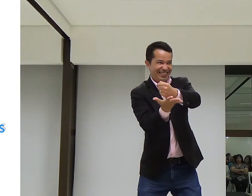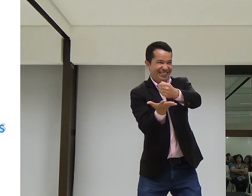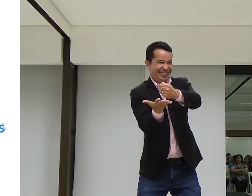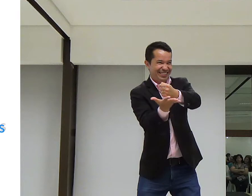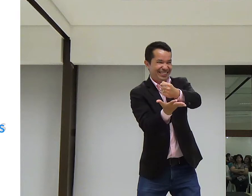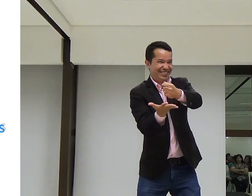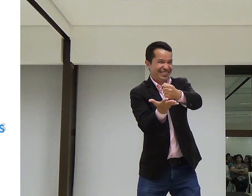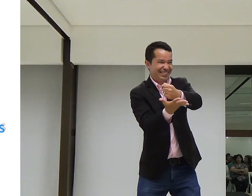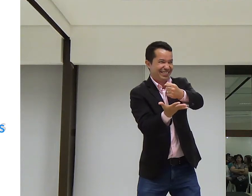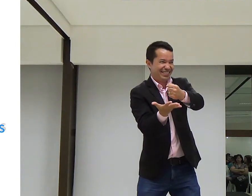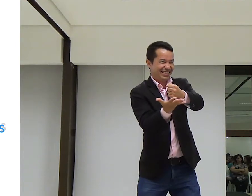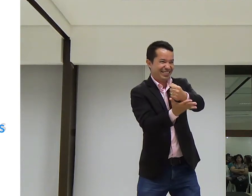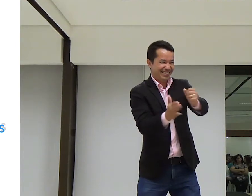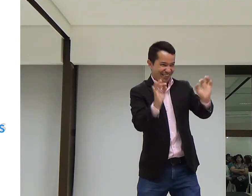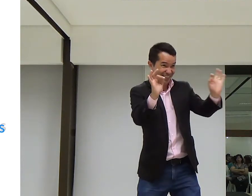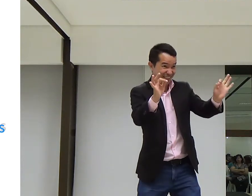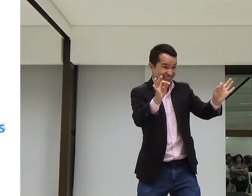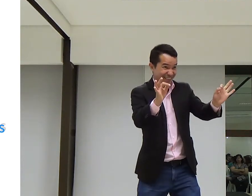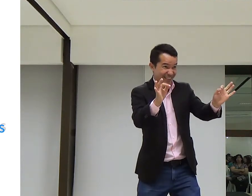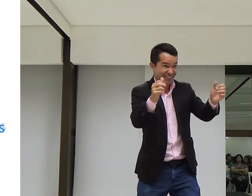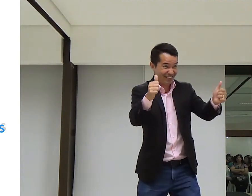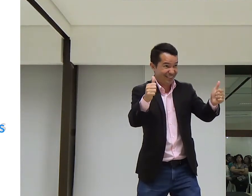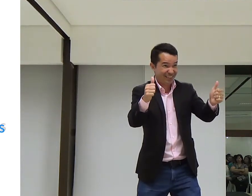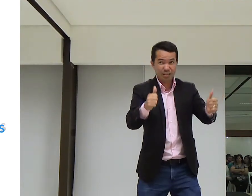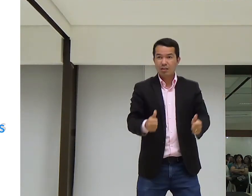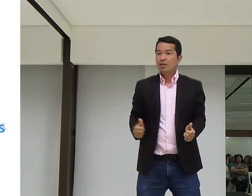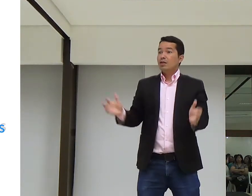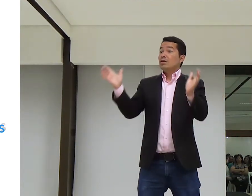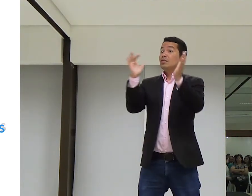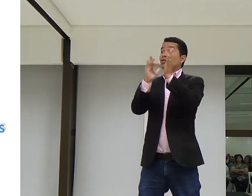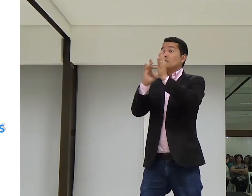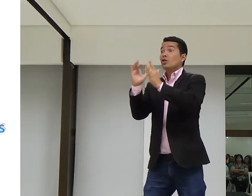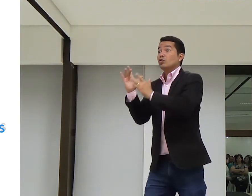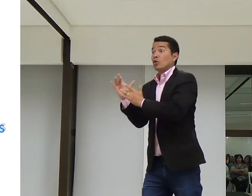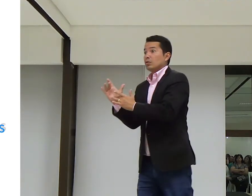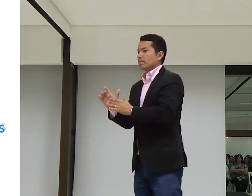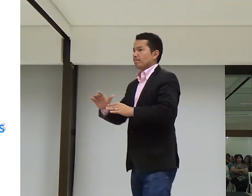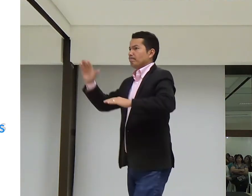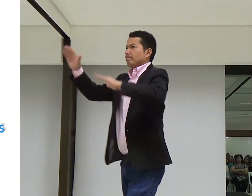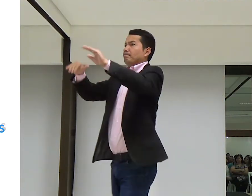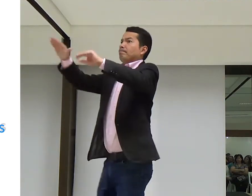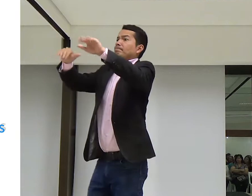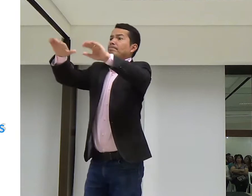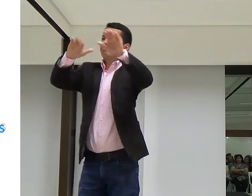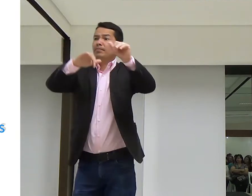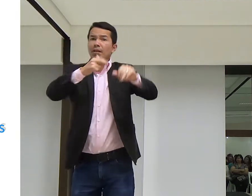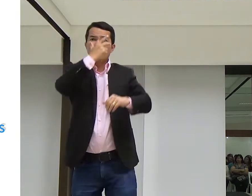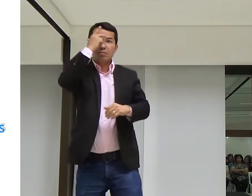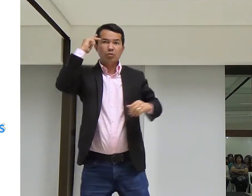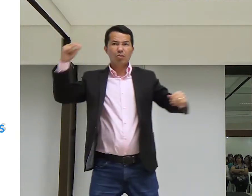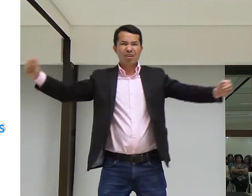esse sinal, essa palavra pode ser usada para isso, para a base de algo.